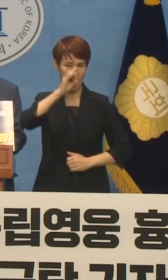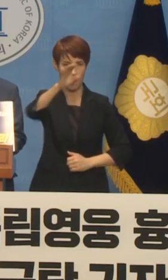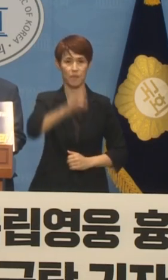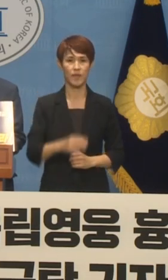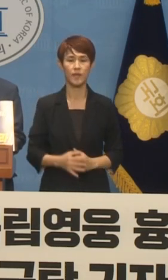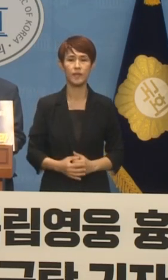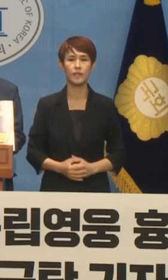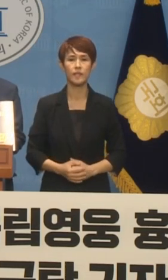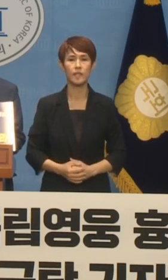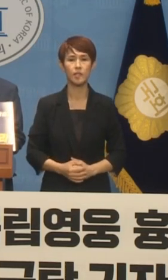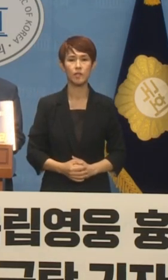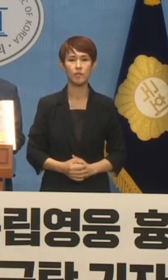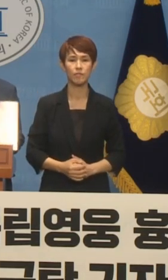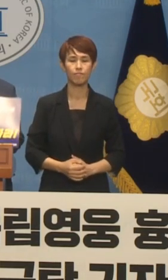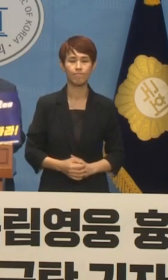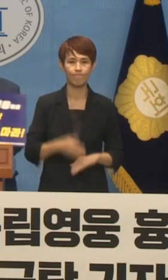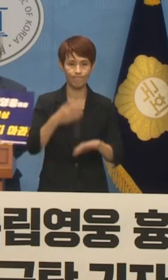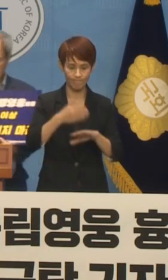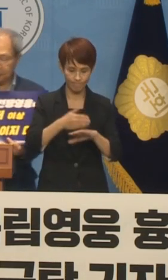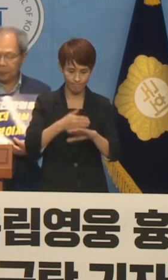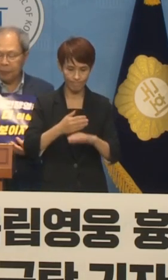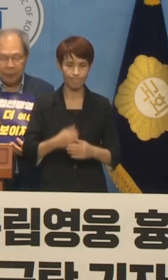마십시오. 고맙습니다.